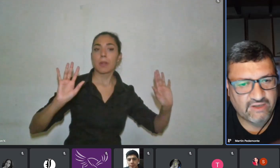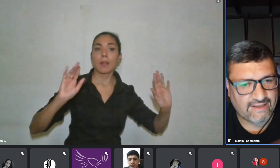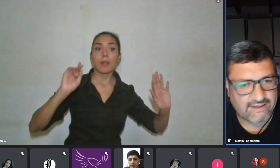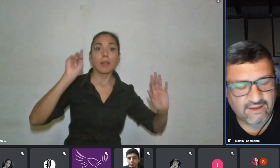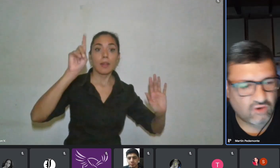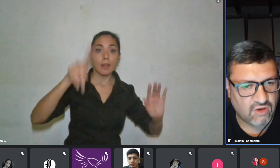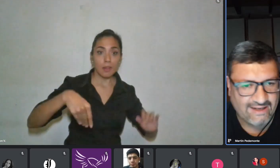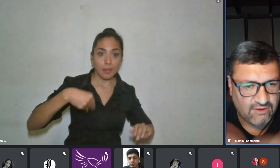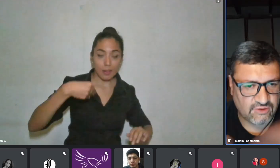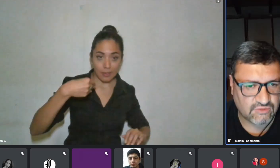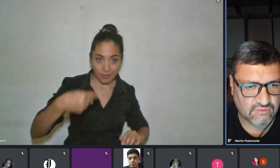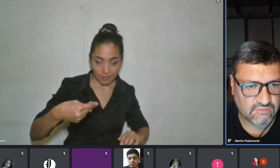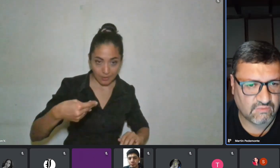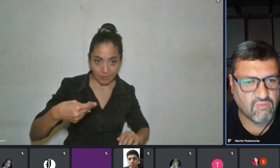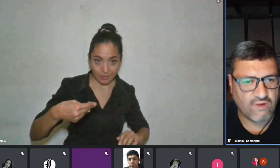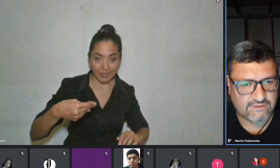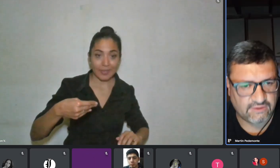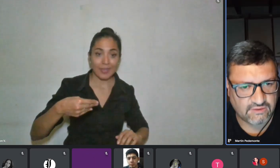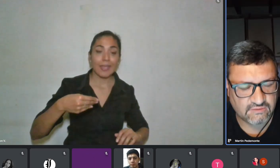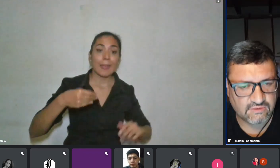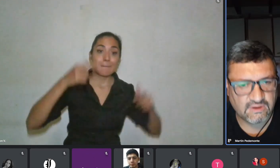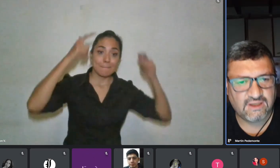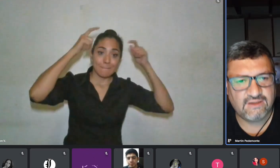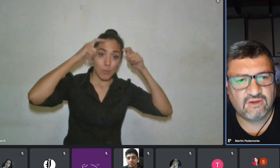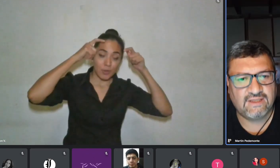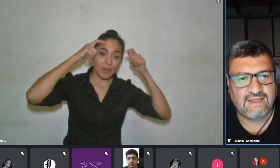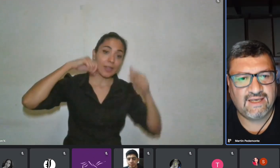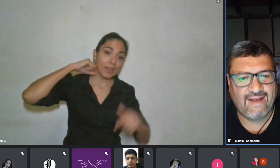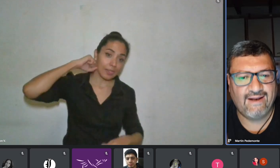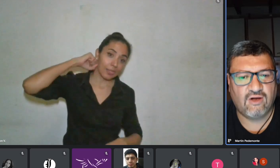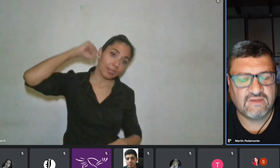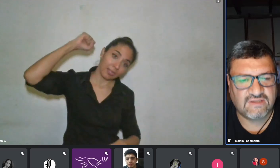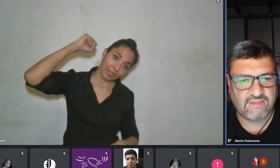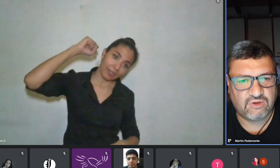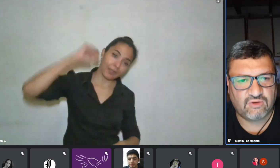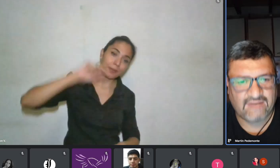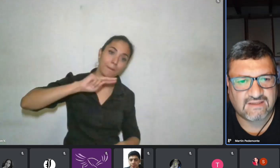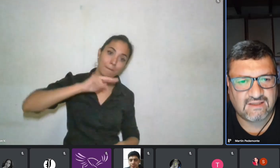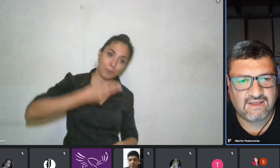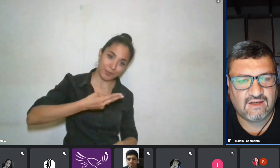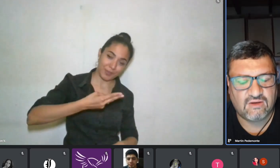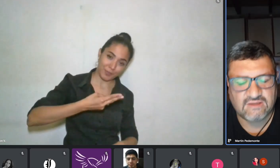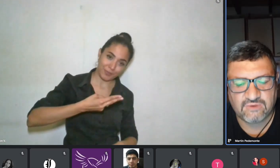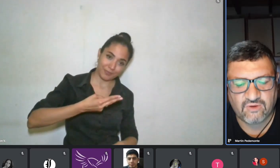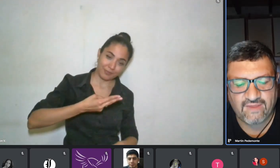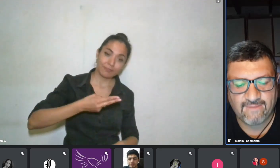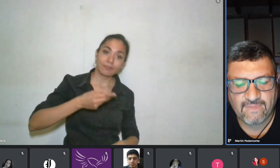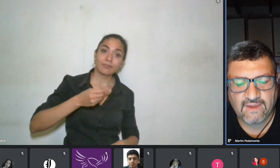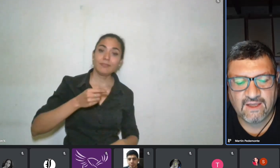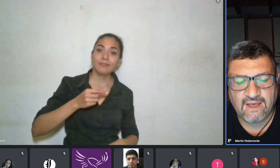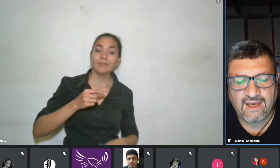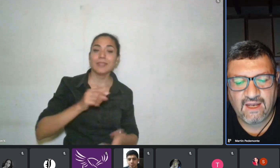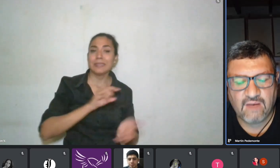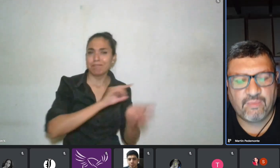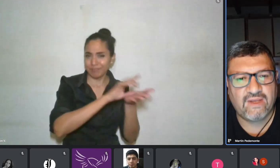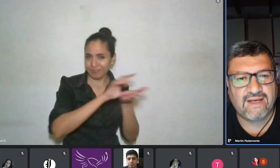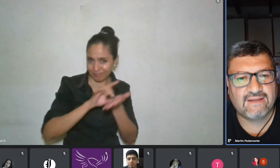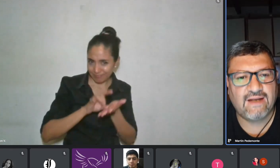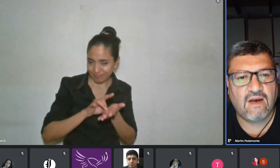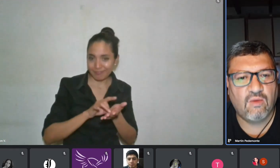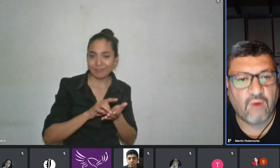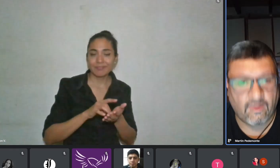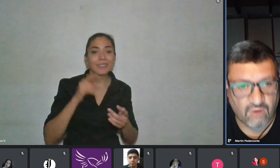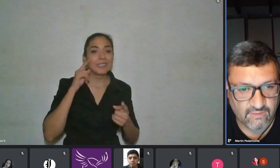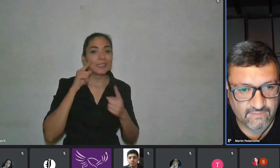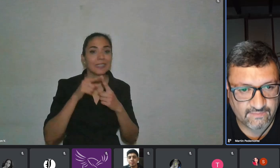en monarcas colgados, muertos, en donde el concepto nace, el concepto de el poder está